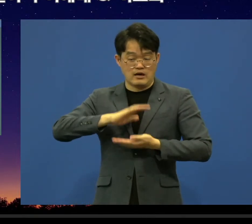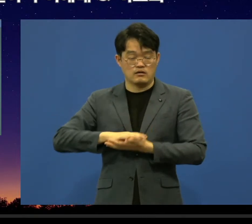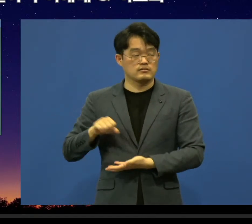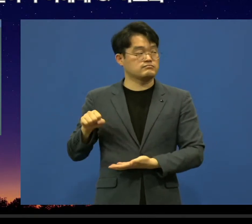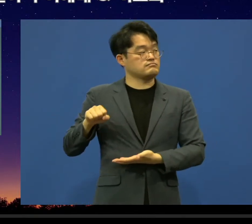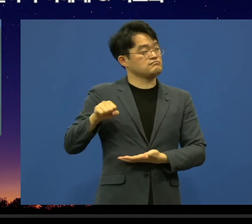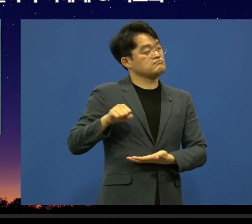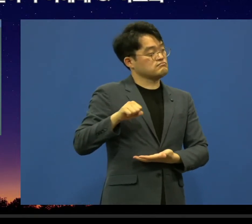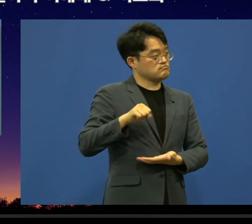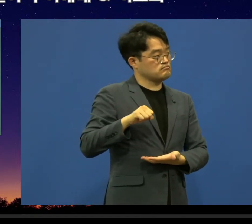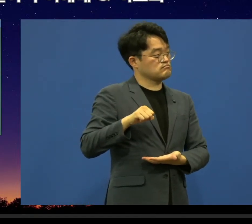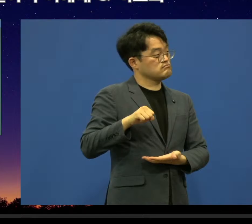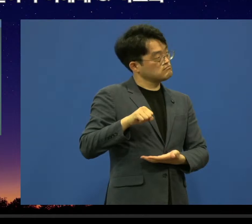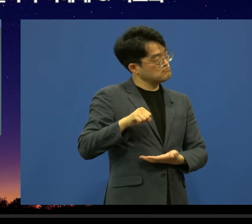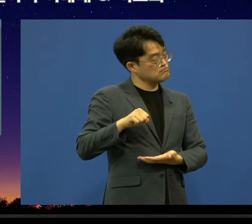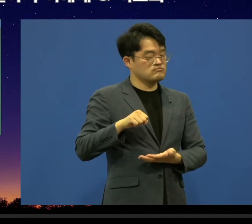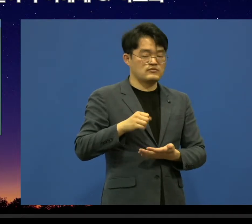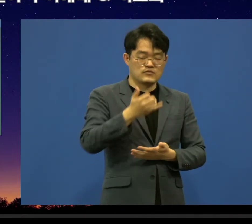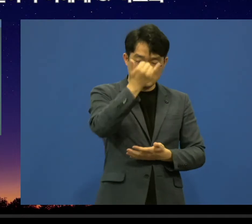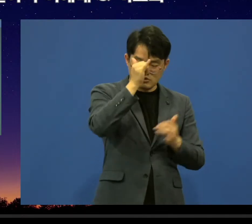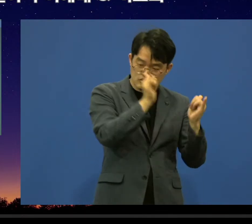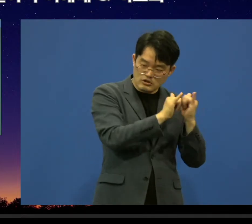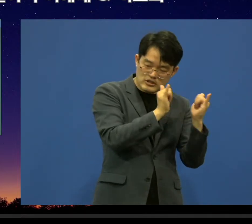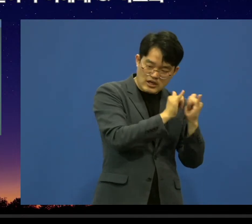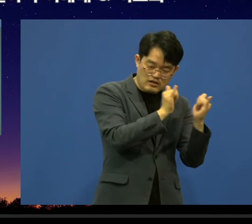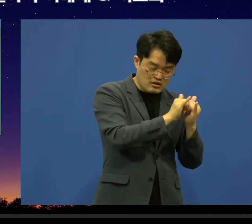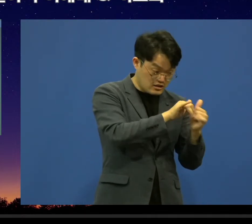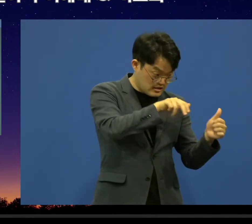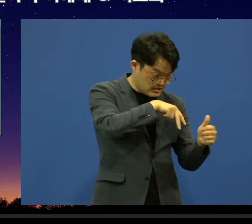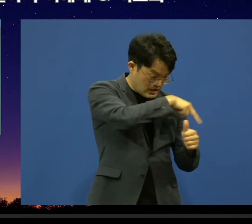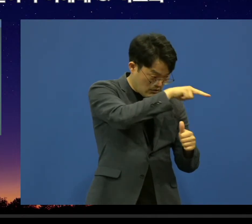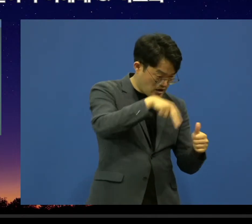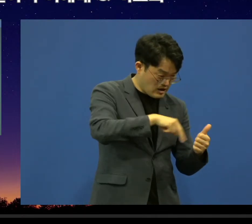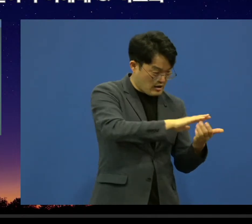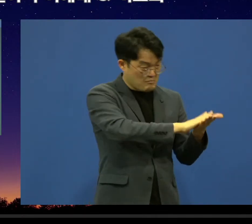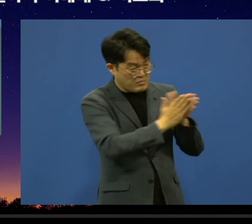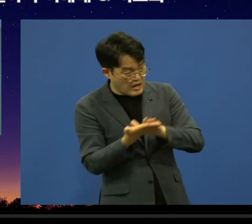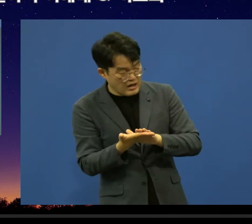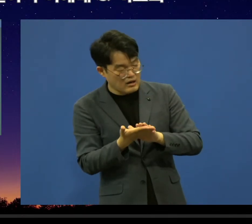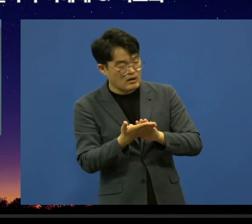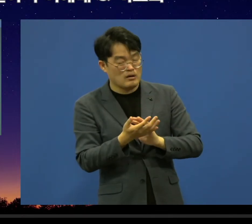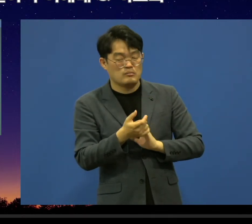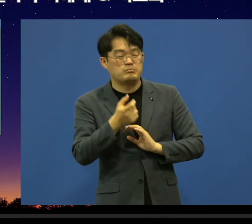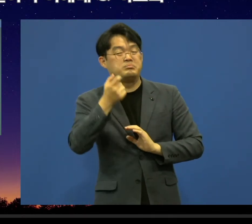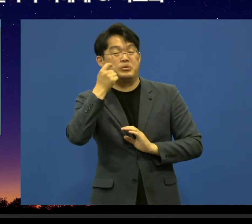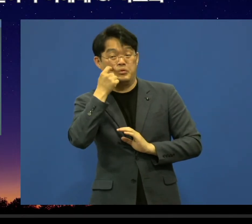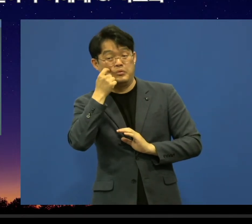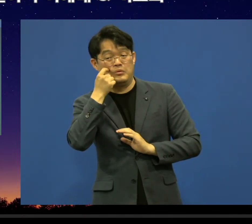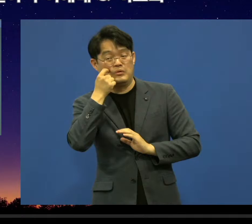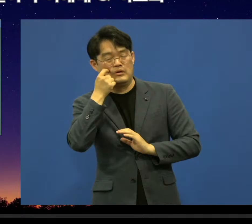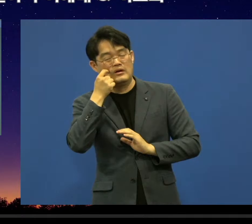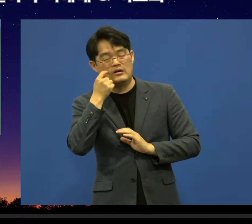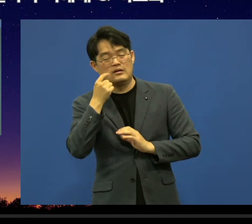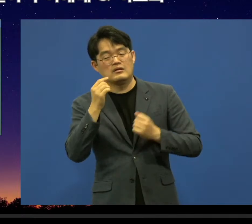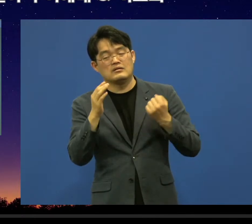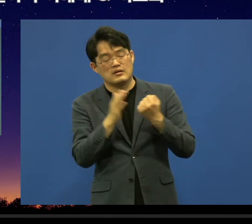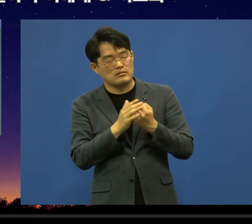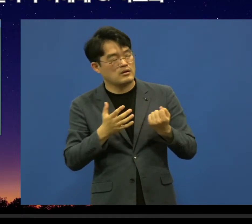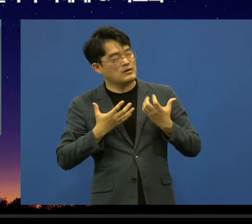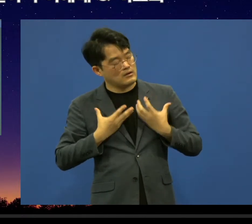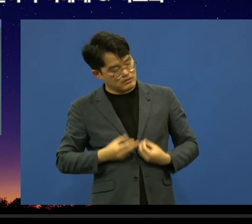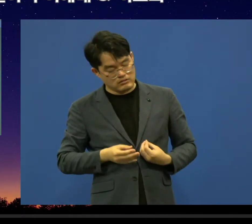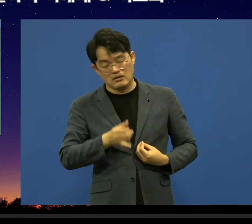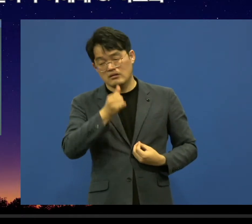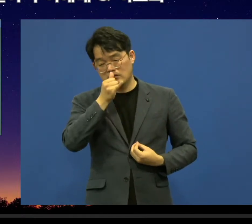변화를 가져올까? 전쟁터에 딱 가보니까 막 절망을 했을 것입니다. 전쟁터에 들고 들어간 도시락은